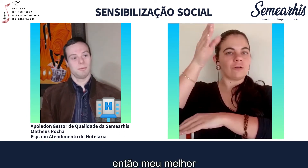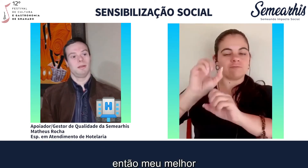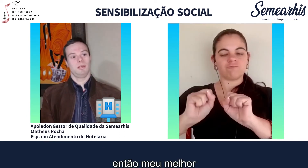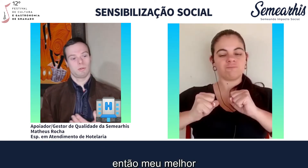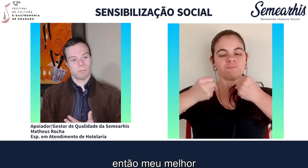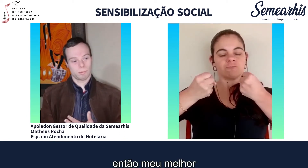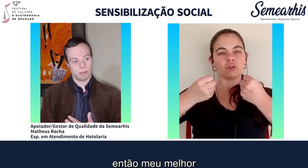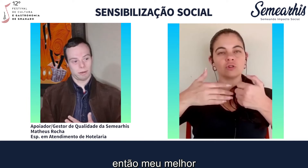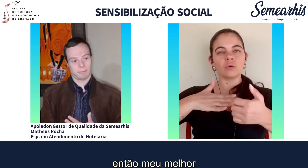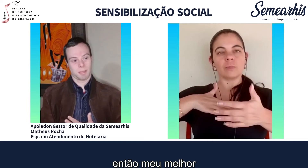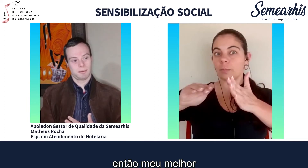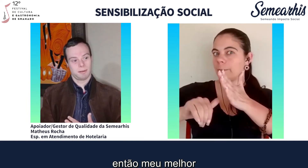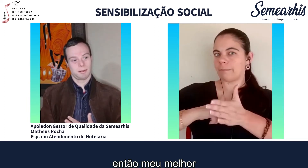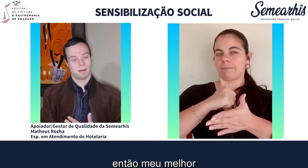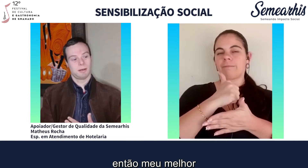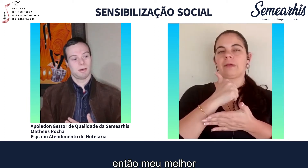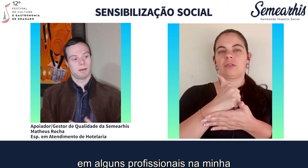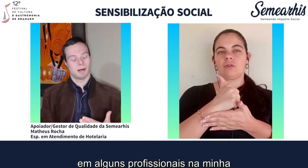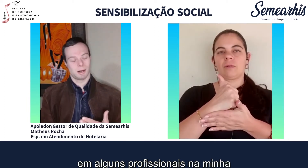Esforço e dou meu melhor.